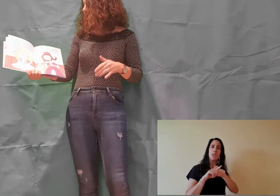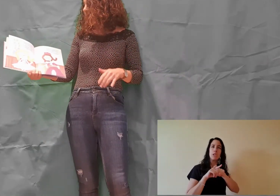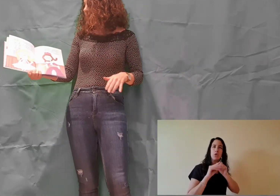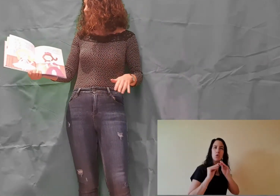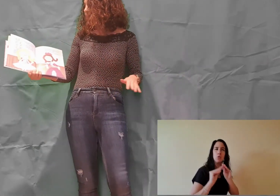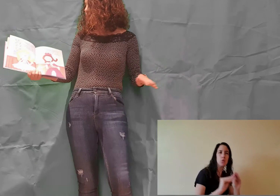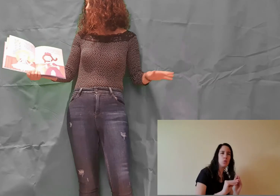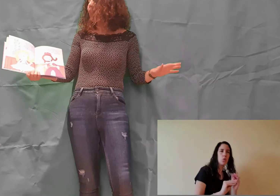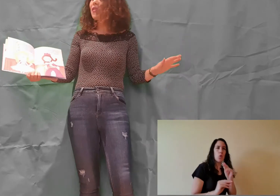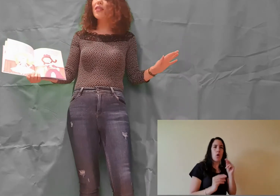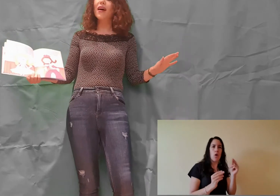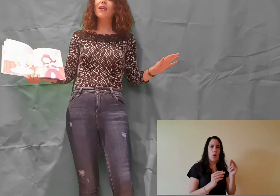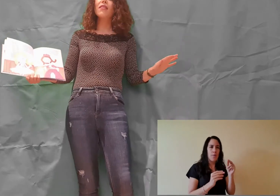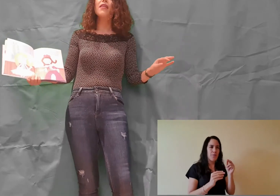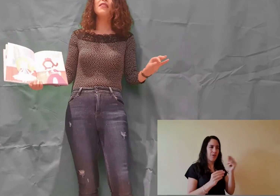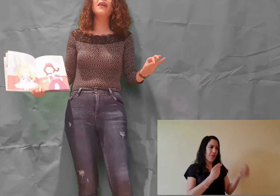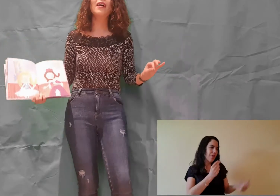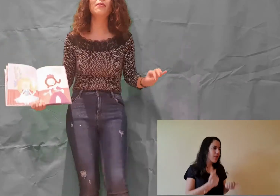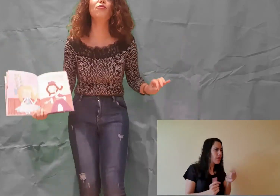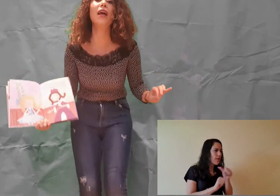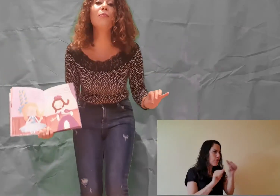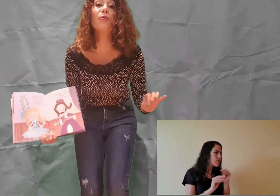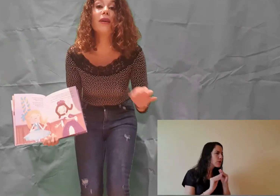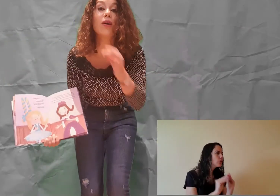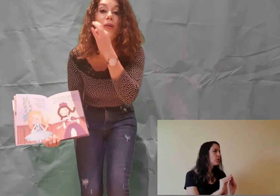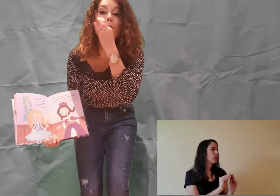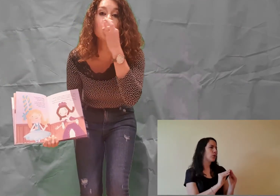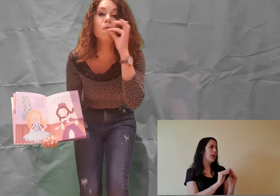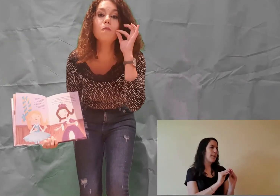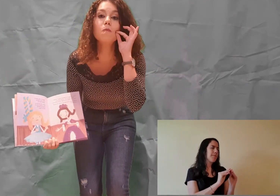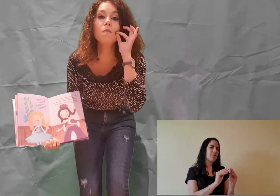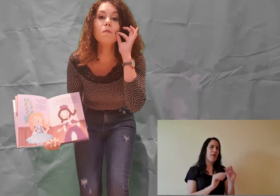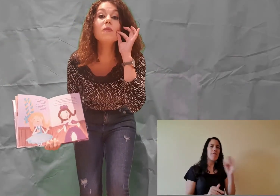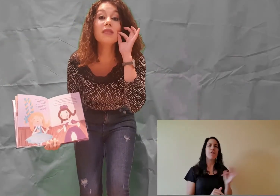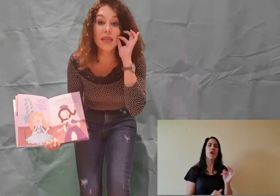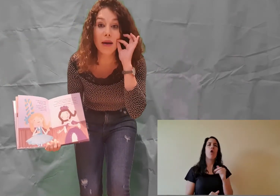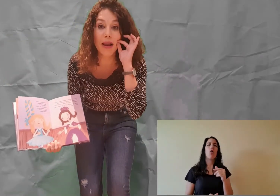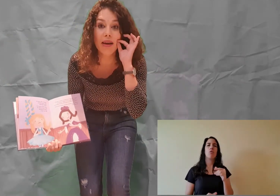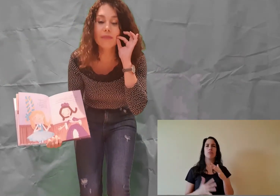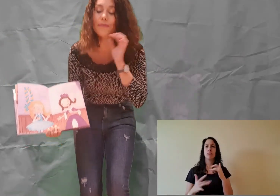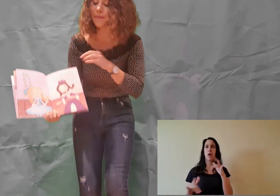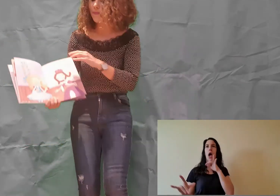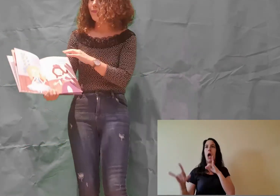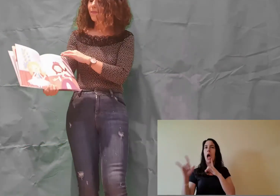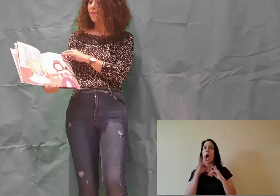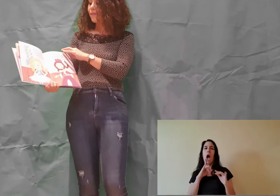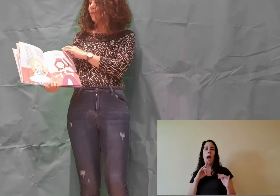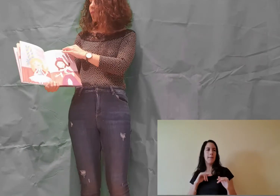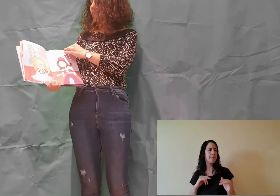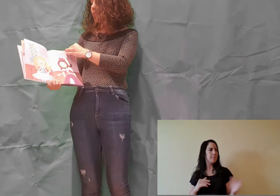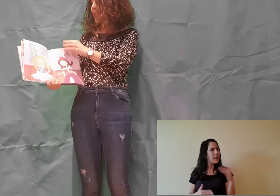tu maravilloso danzar, dejaremos al público sin hablar.